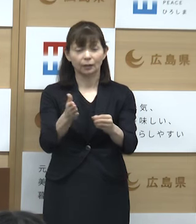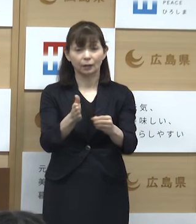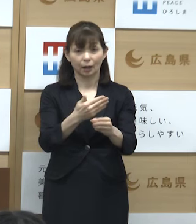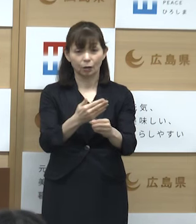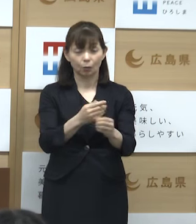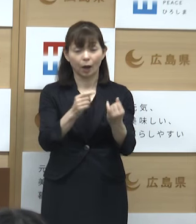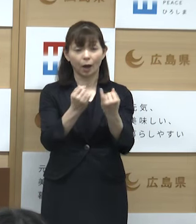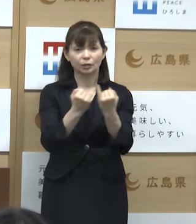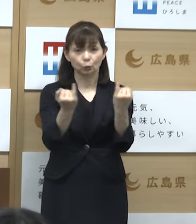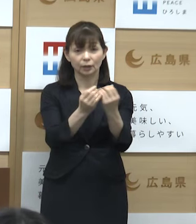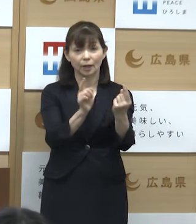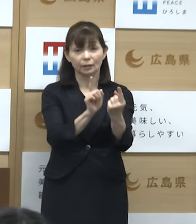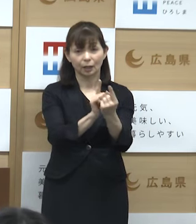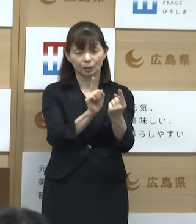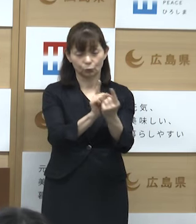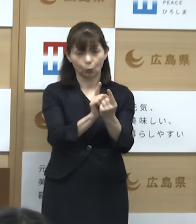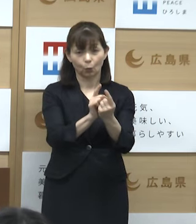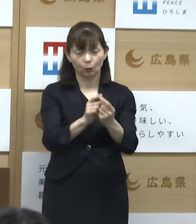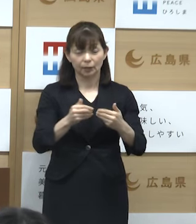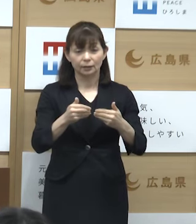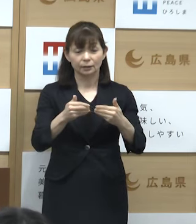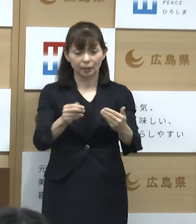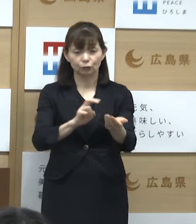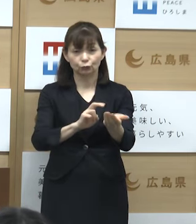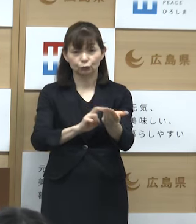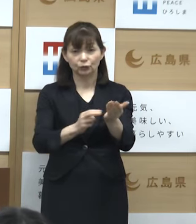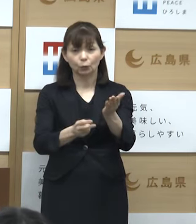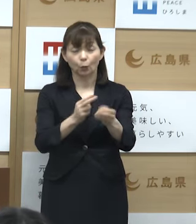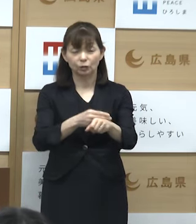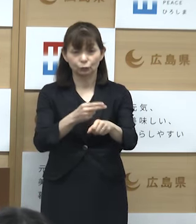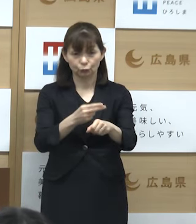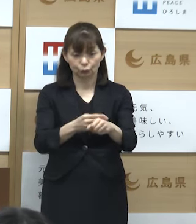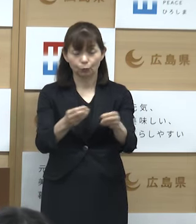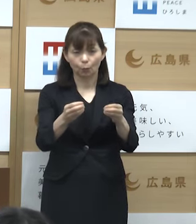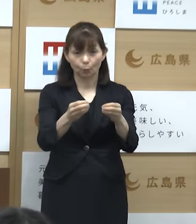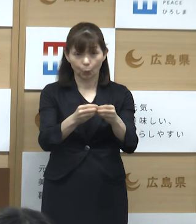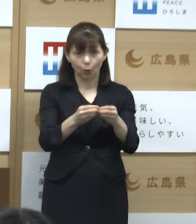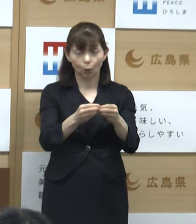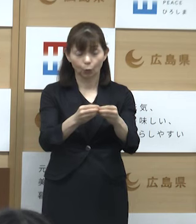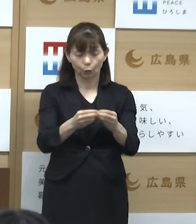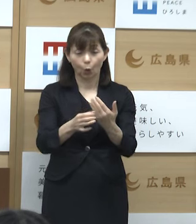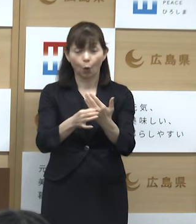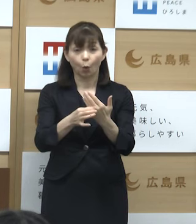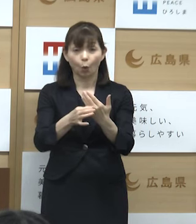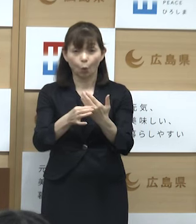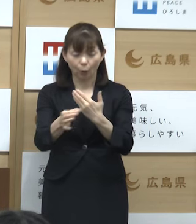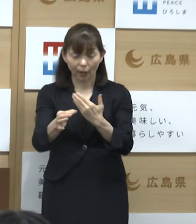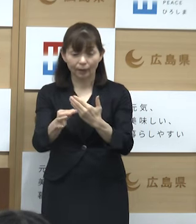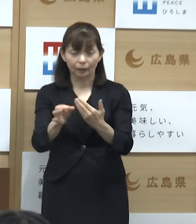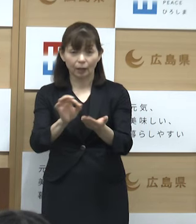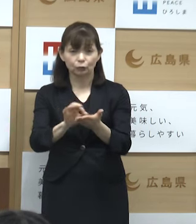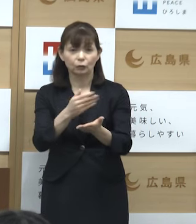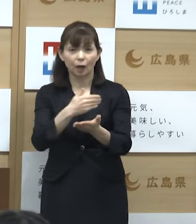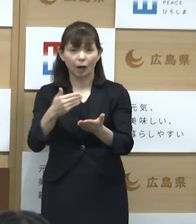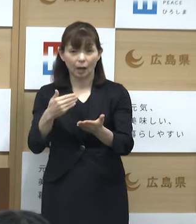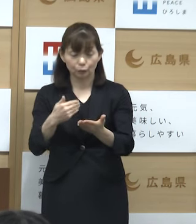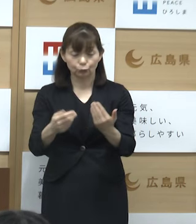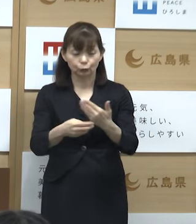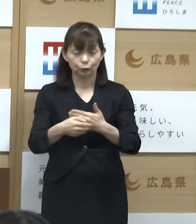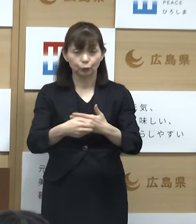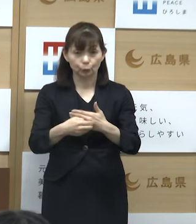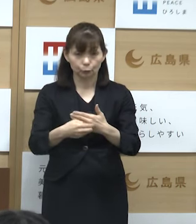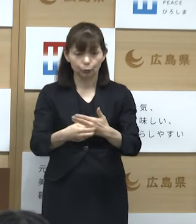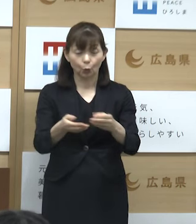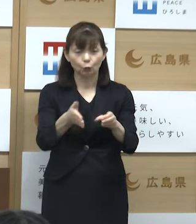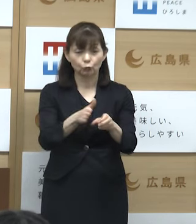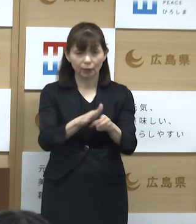療技術の併用に伴って本来保険適用となる治療も含めて全額自己負担となった方